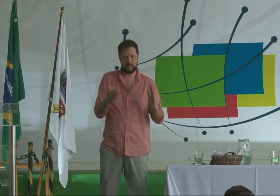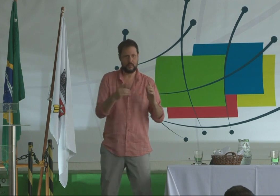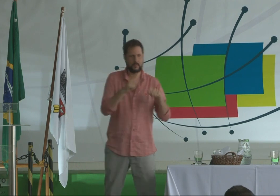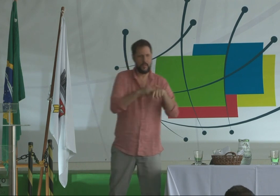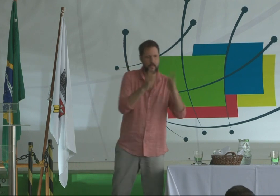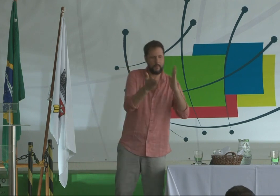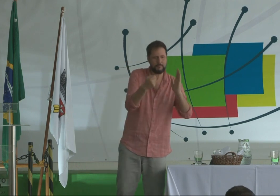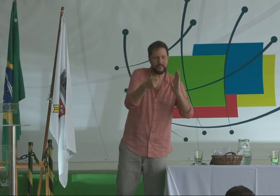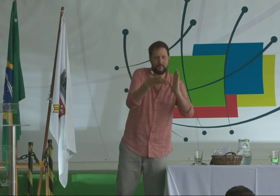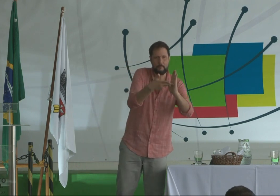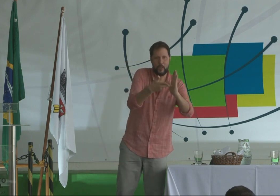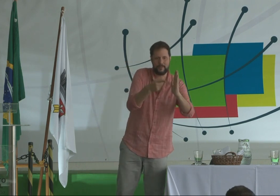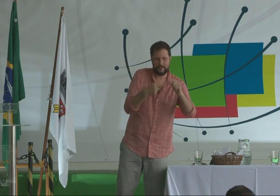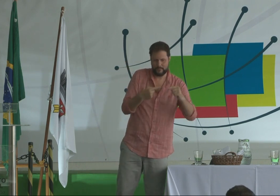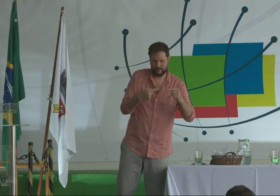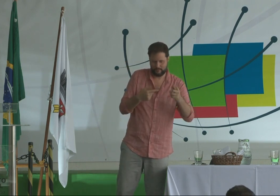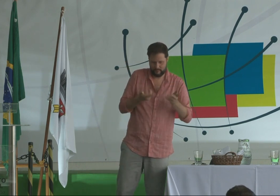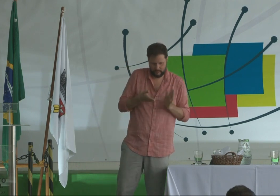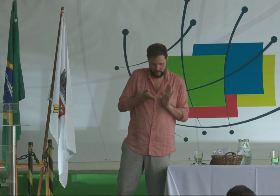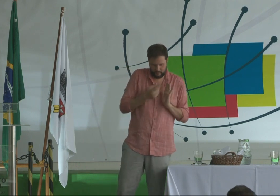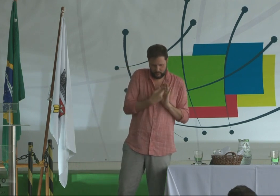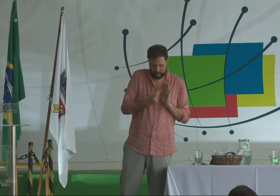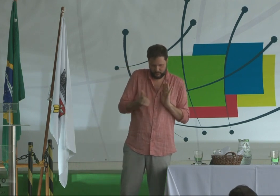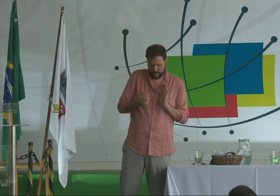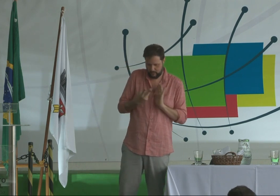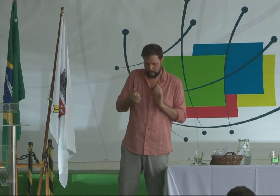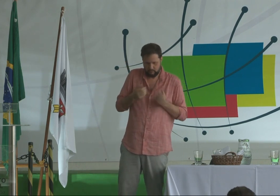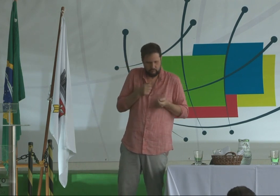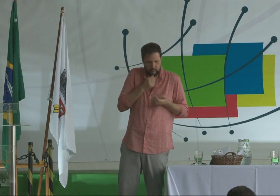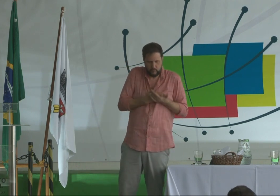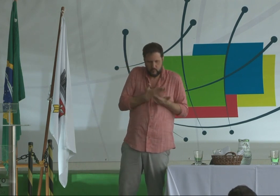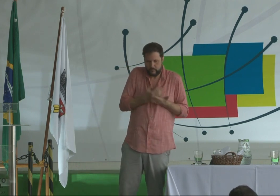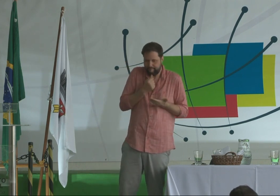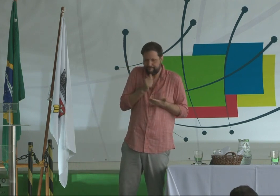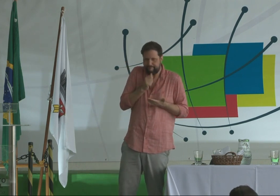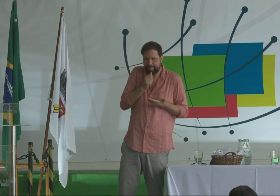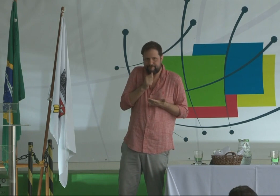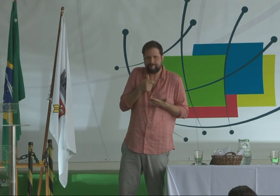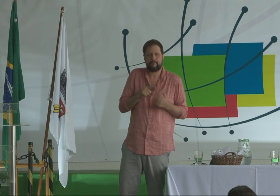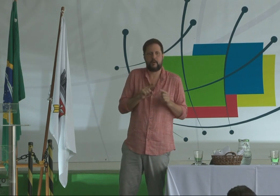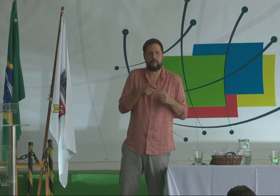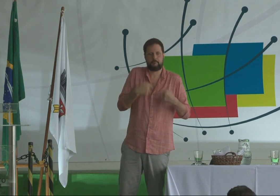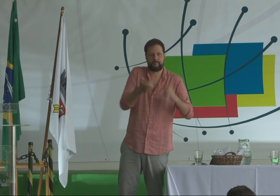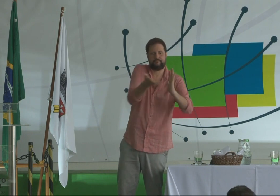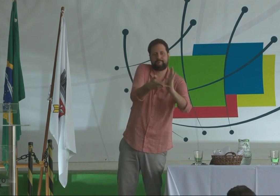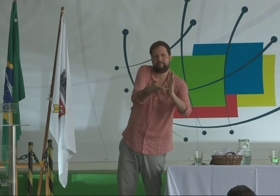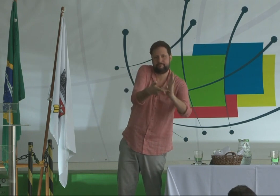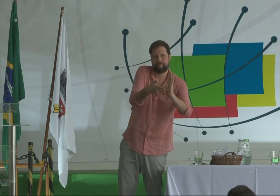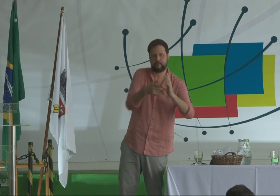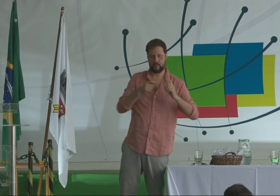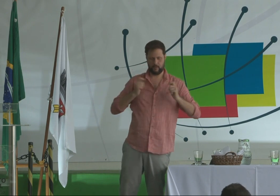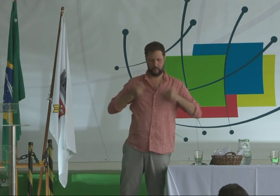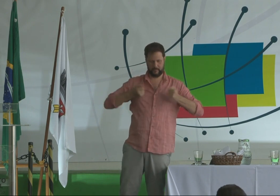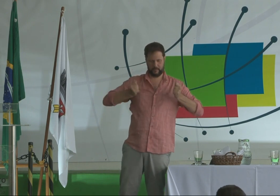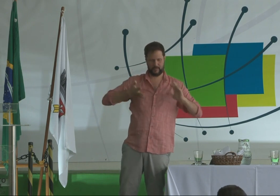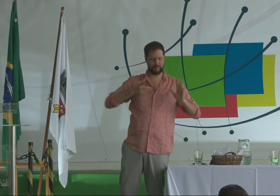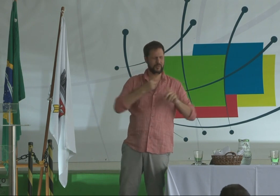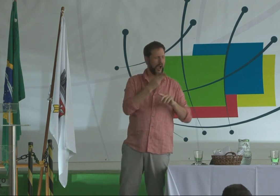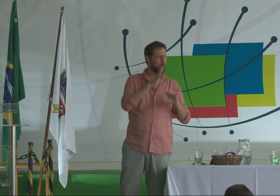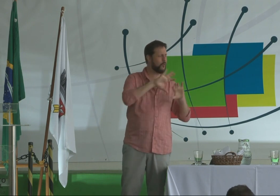2006. Então, quer dizer, precisava formar esses cursos. Então, quer dizer, como que eu iria se certificar? E aí, como